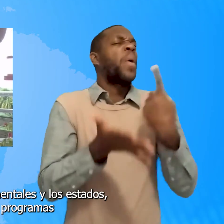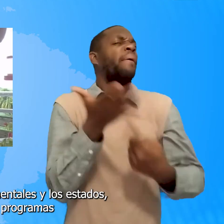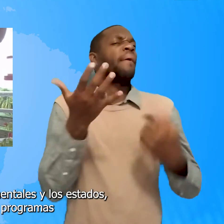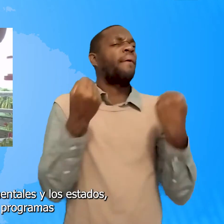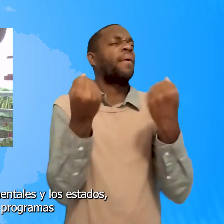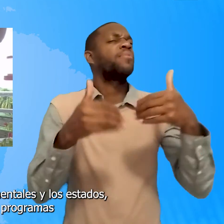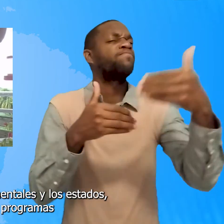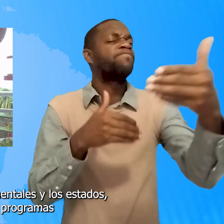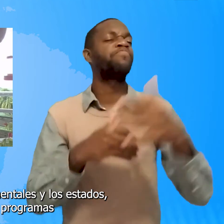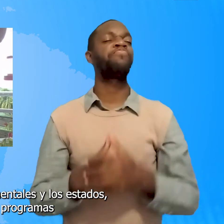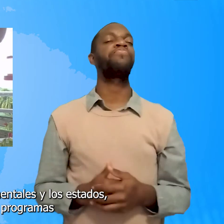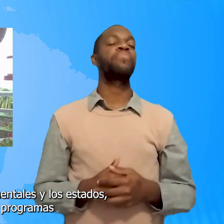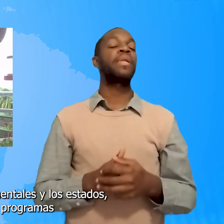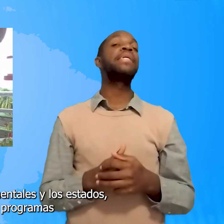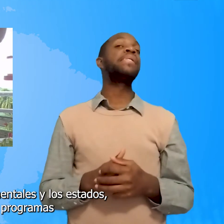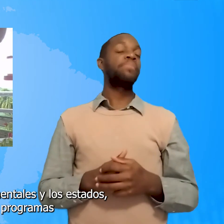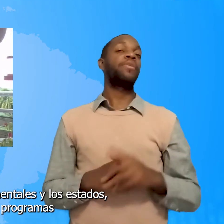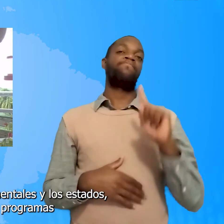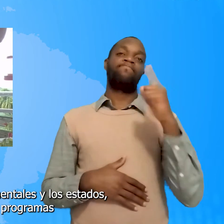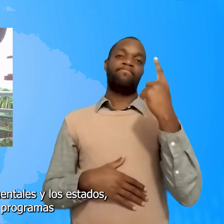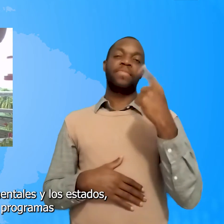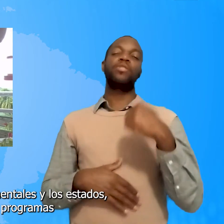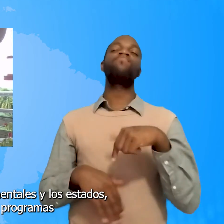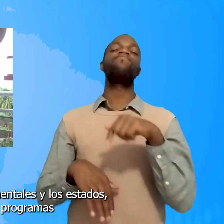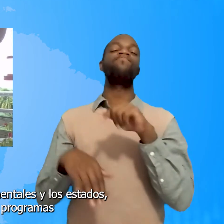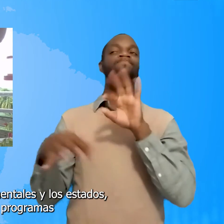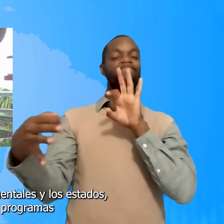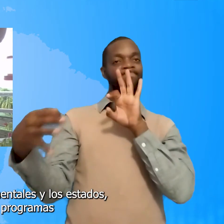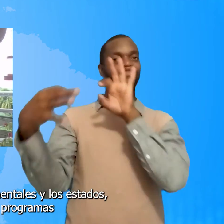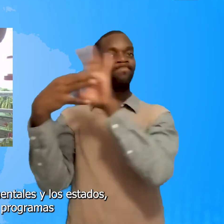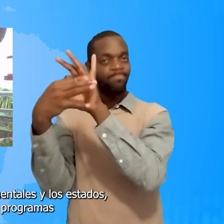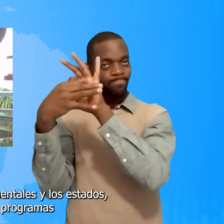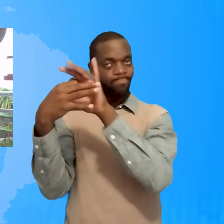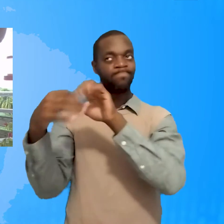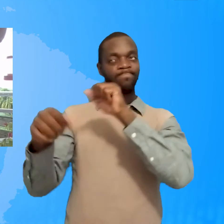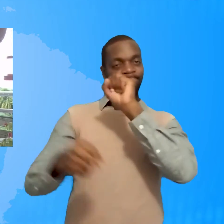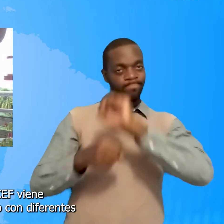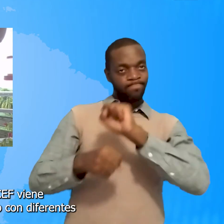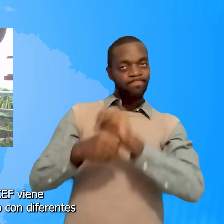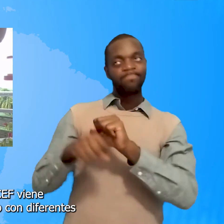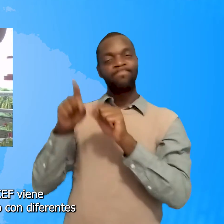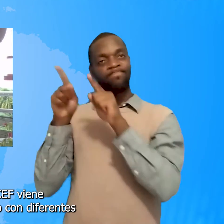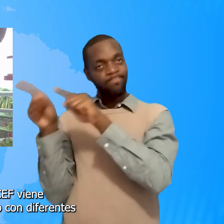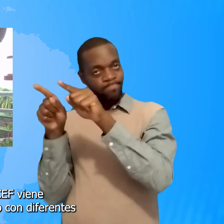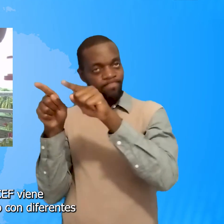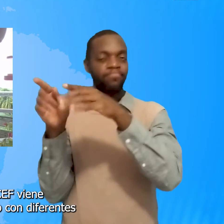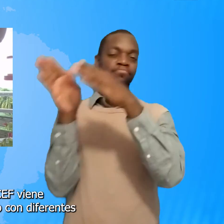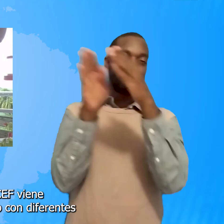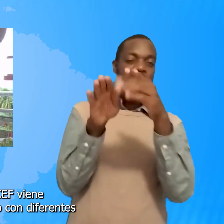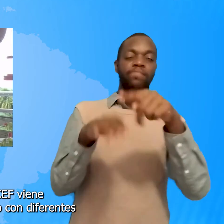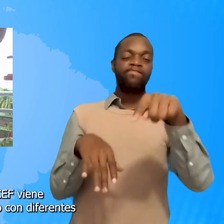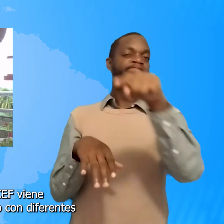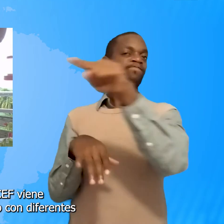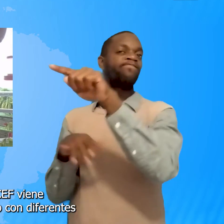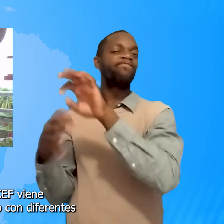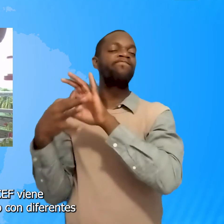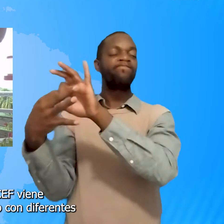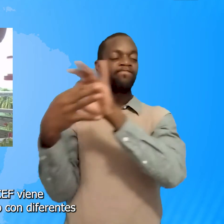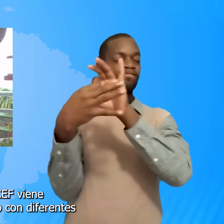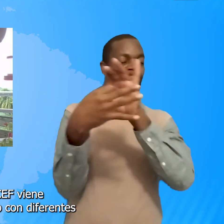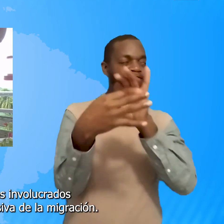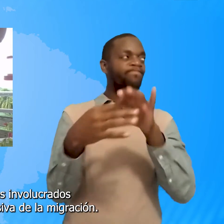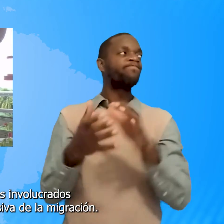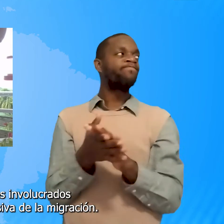diferentes estamentos gubernamentales y los estados. Hay varios programas que UNICEF viene implementando